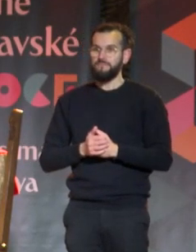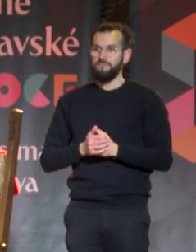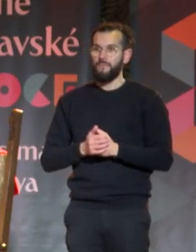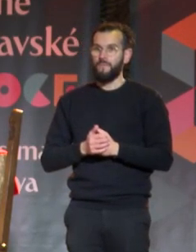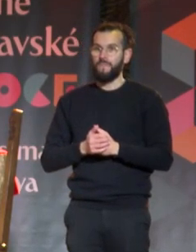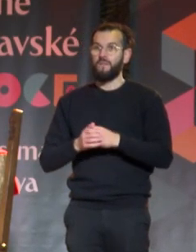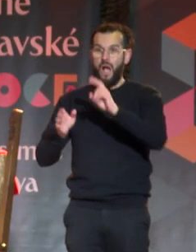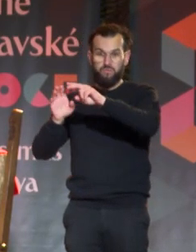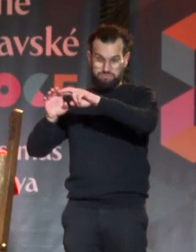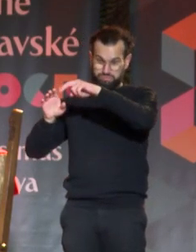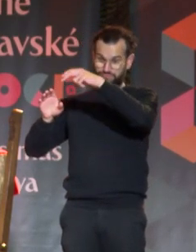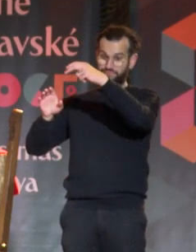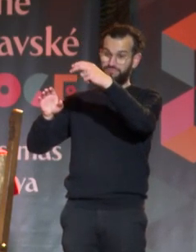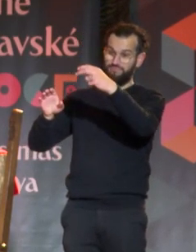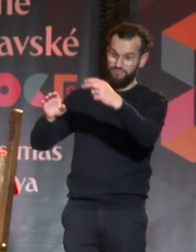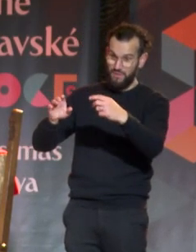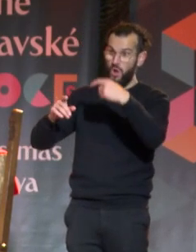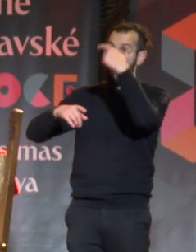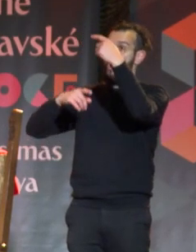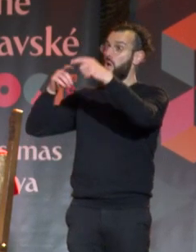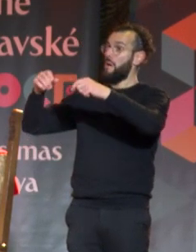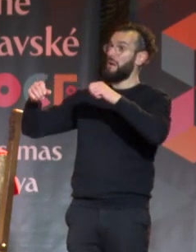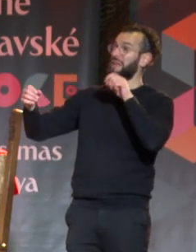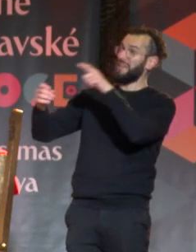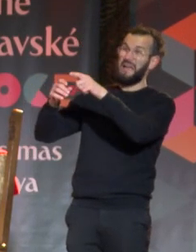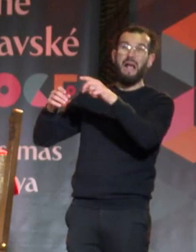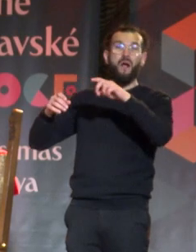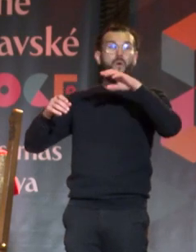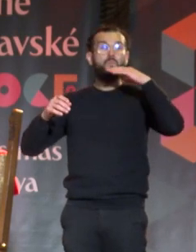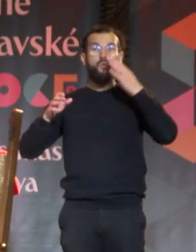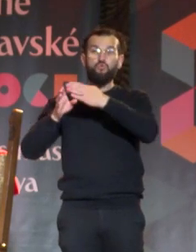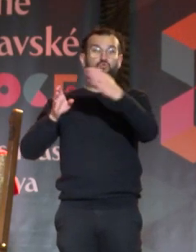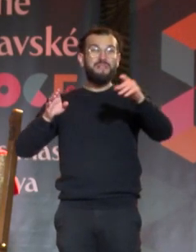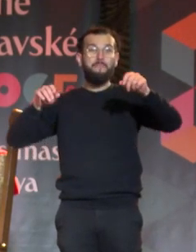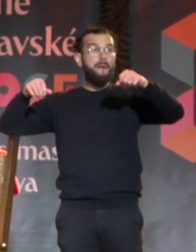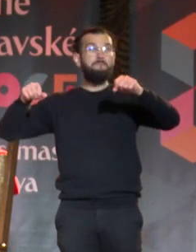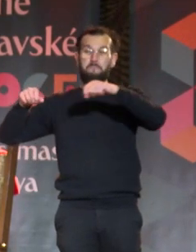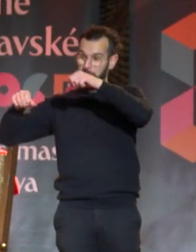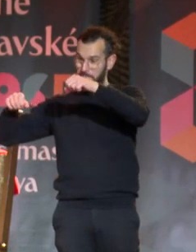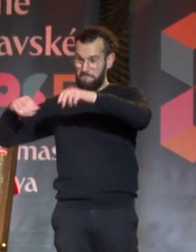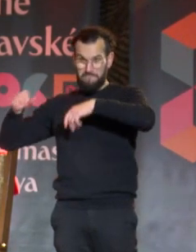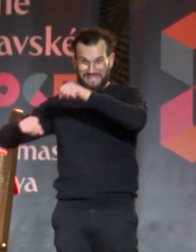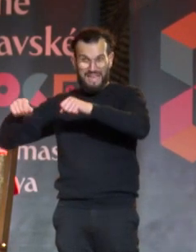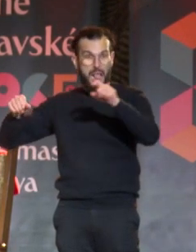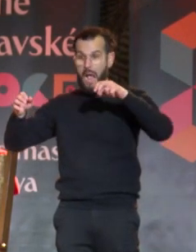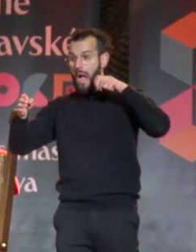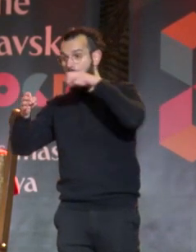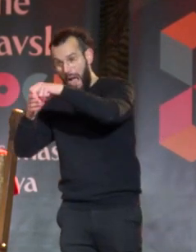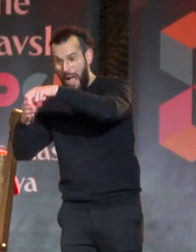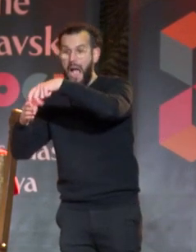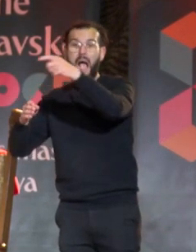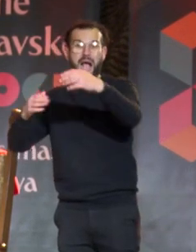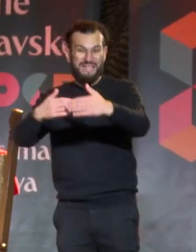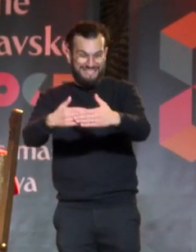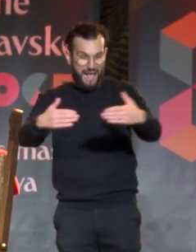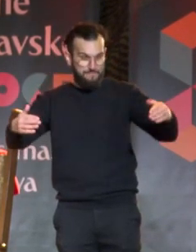vyveziem sa po ňom do výšky, koleso sa roztočí, cvrliká, sused zažmurká a ja preplachtím cez